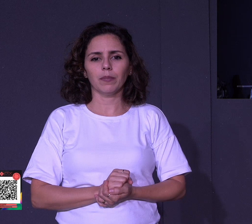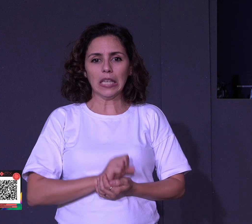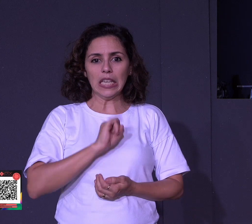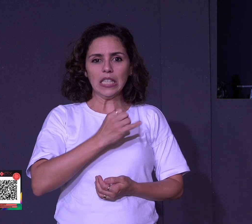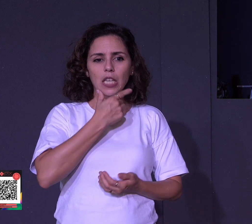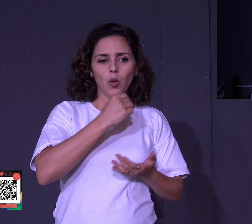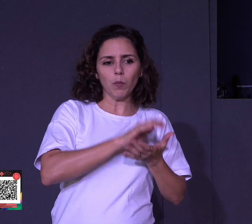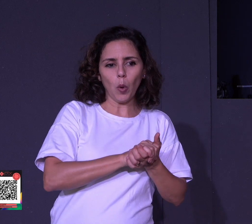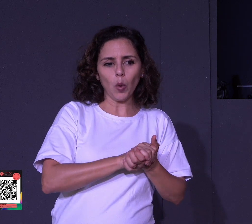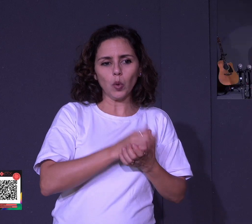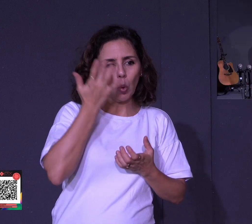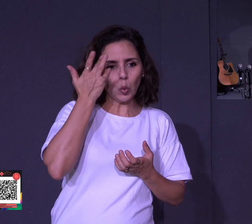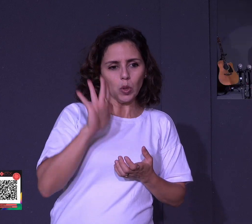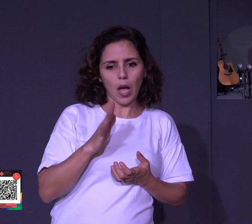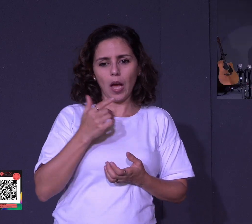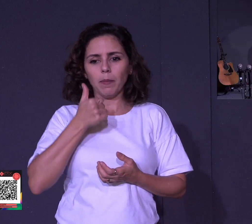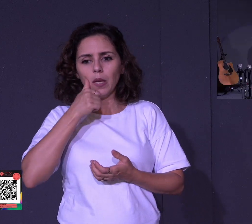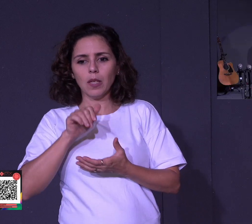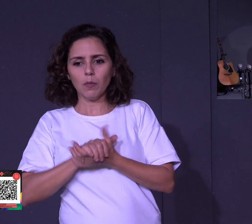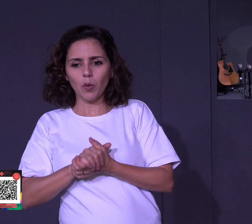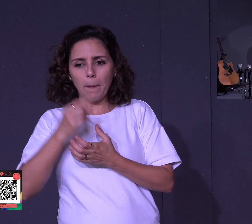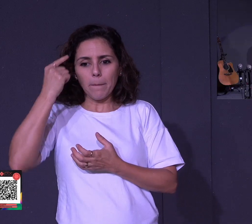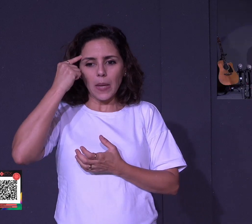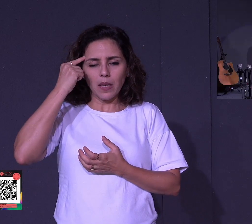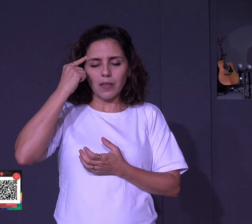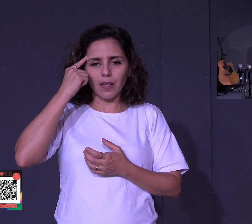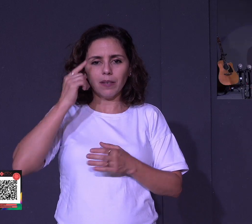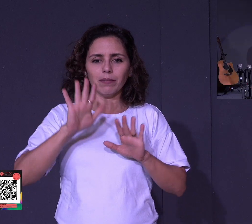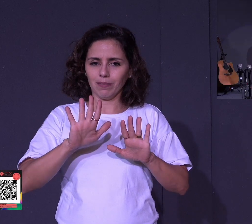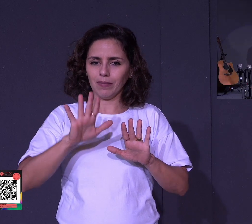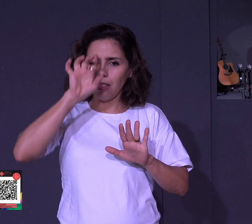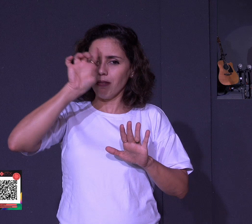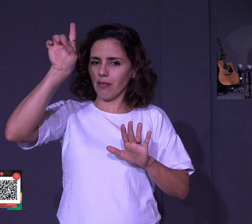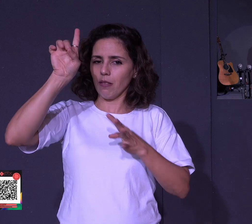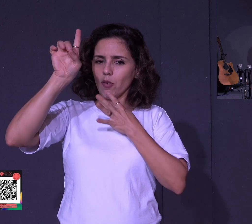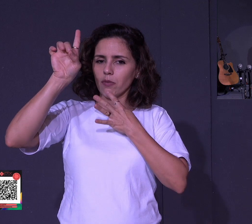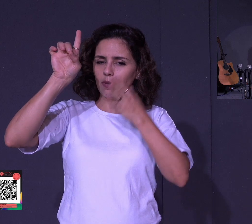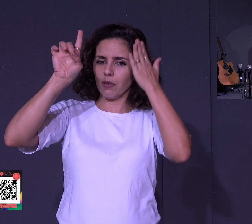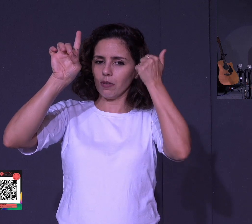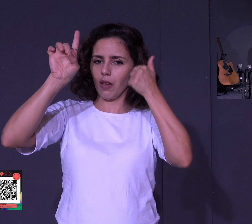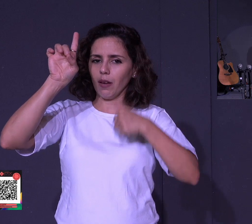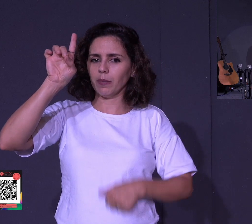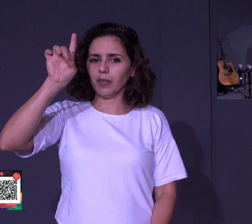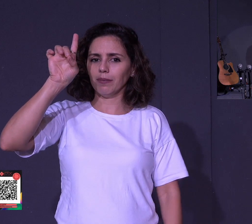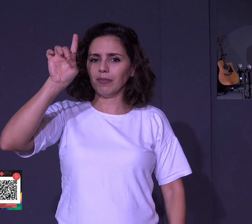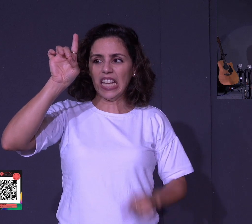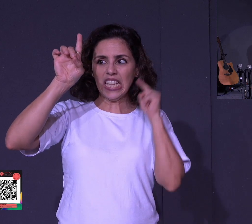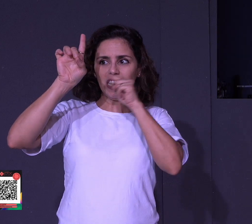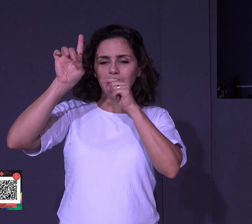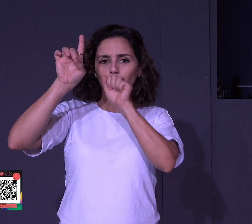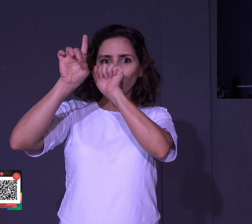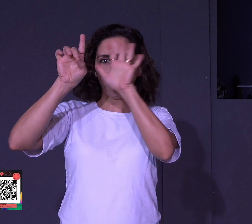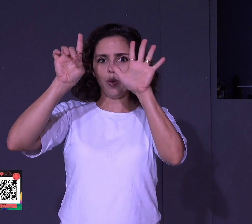coisas. E Ele nos convida a viver na luz. Ele nos chama de filhos da luz. E eu